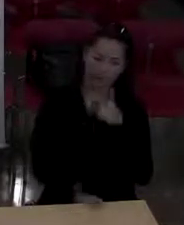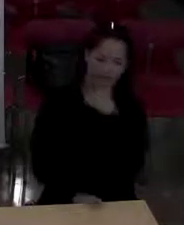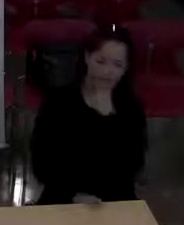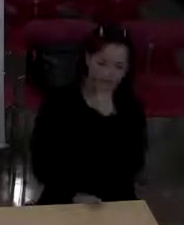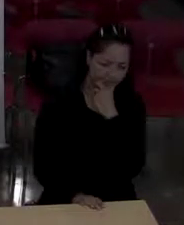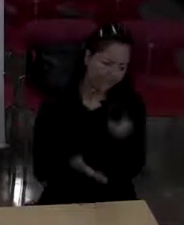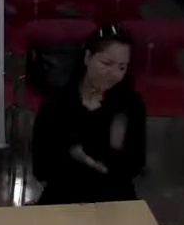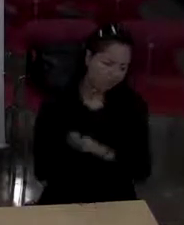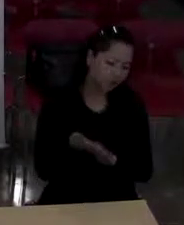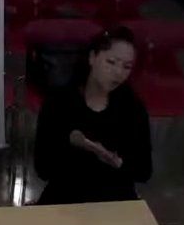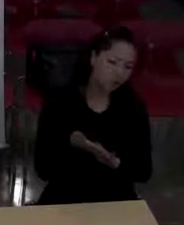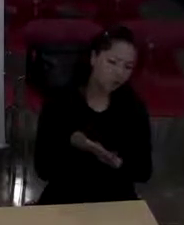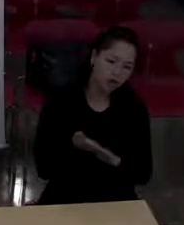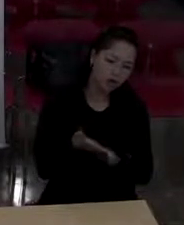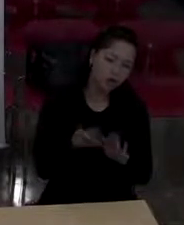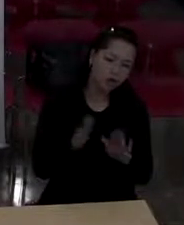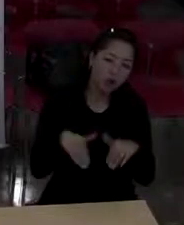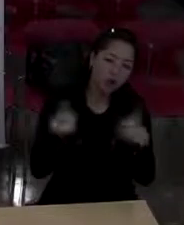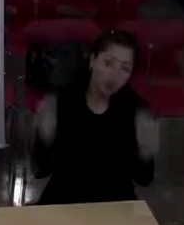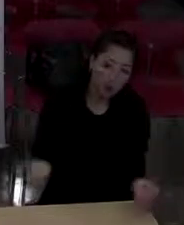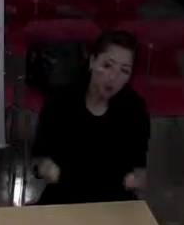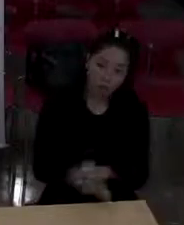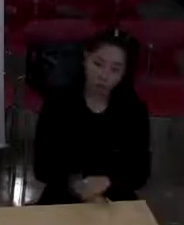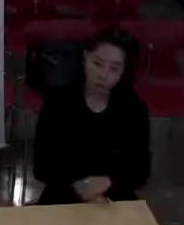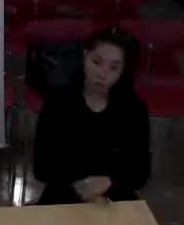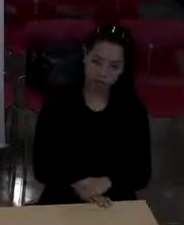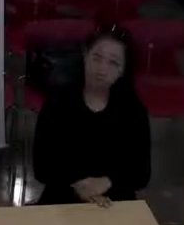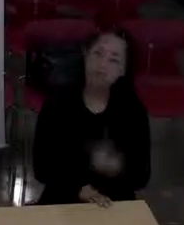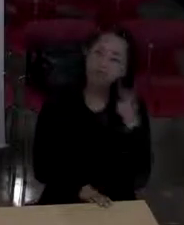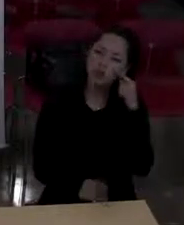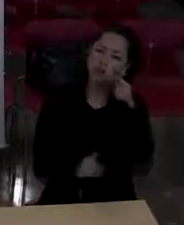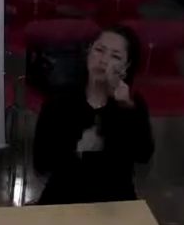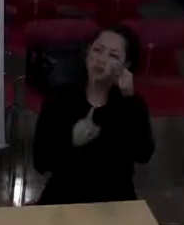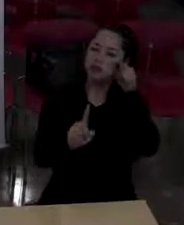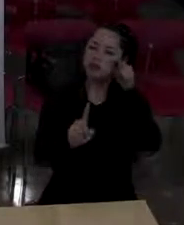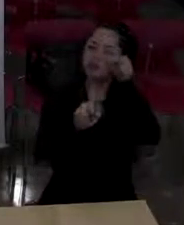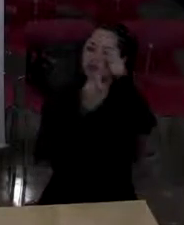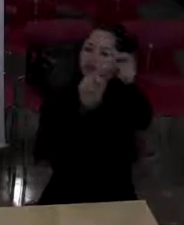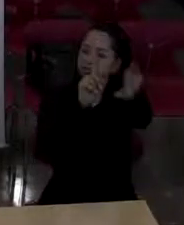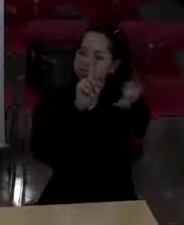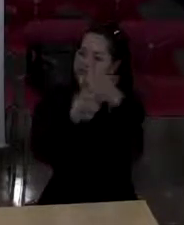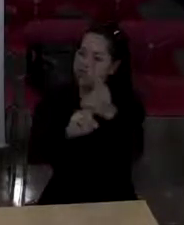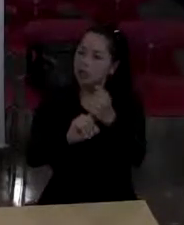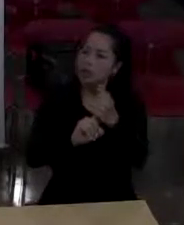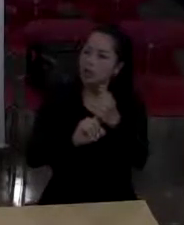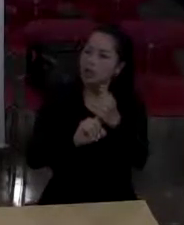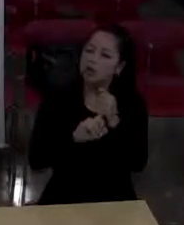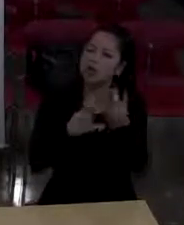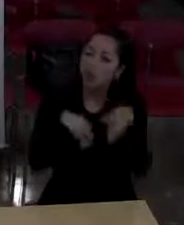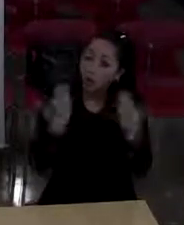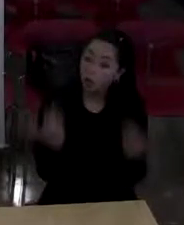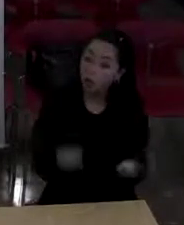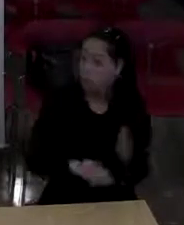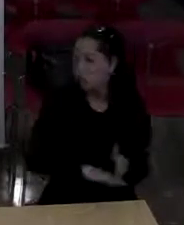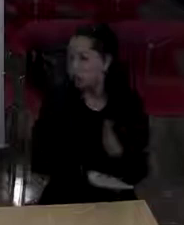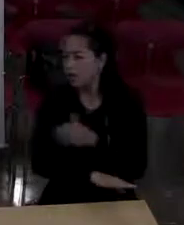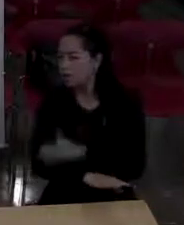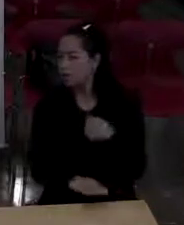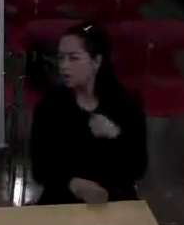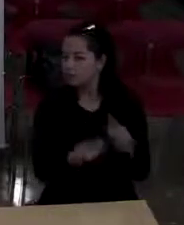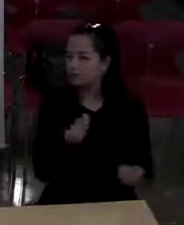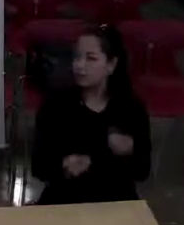resolver, qué pretendo alcanzar, si estoy consiguiendo mis propósitos y si tengo que modificar mi